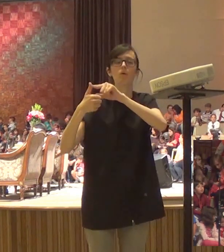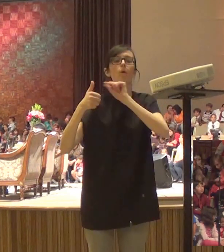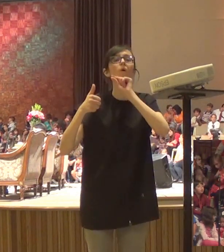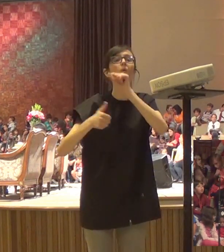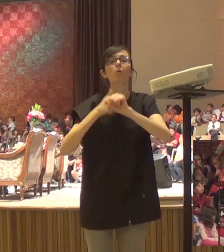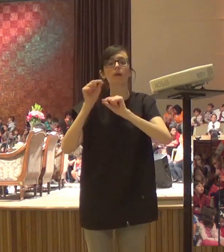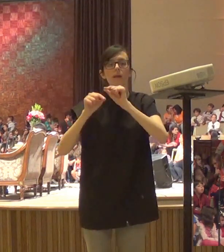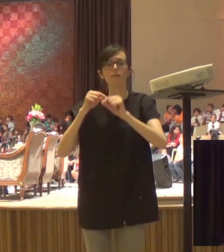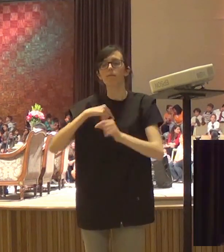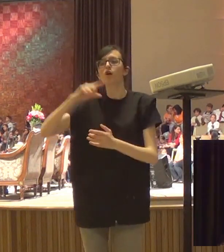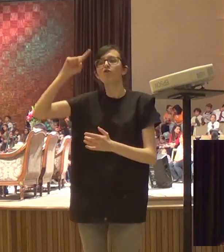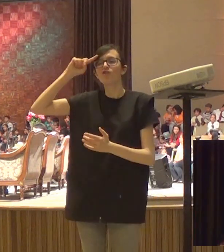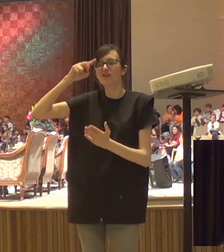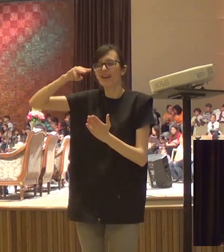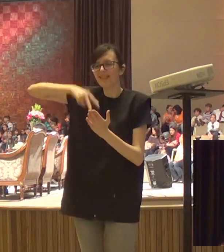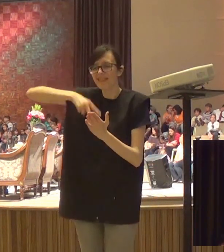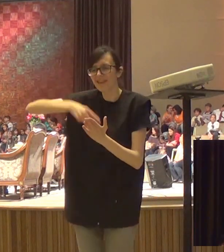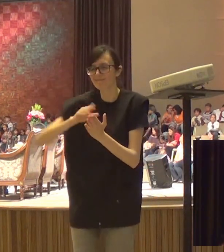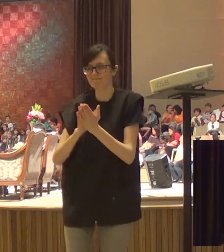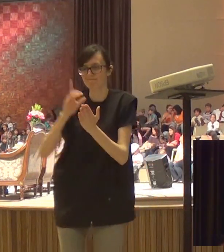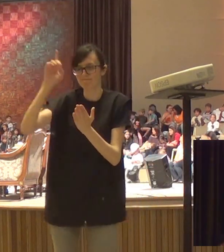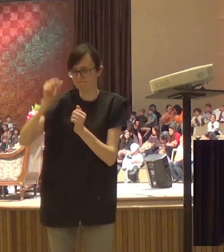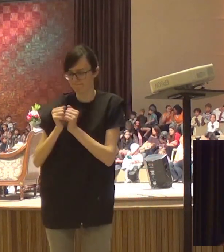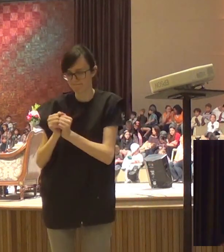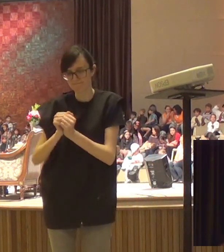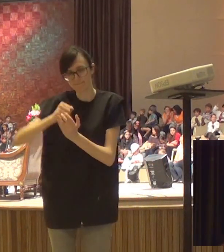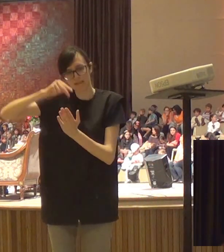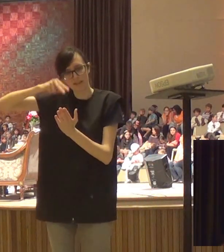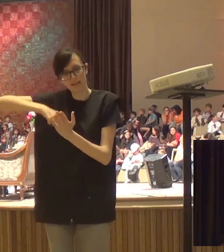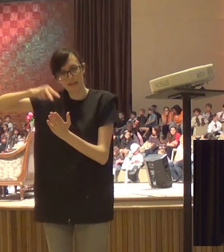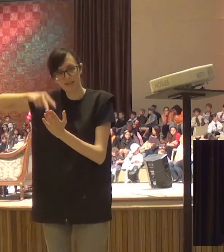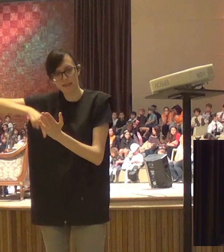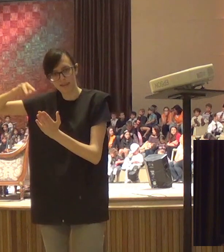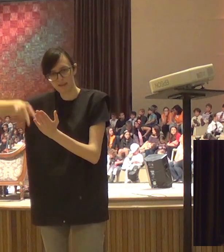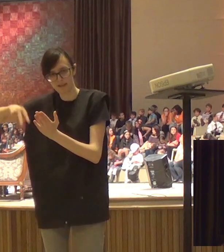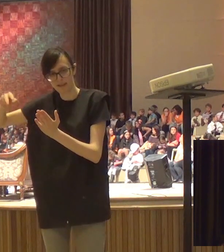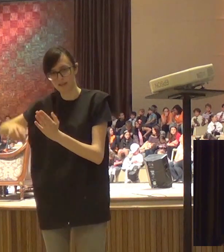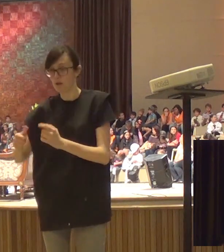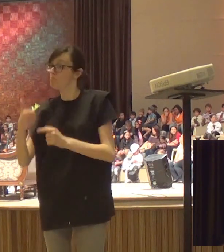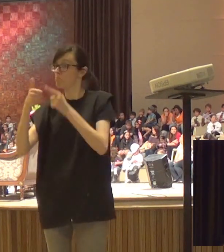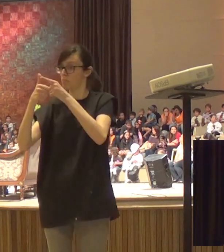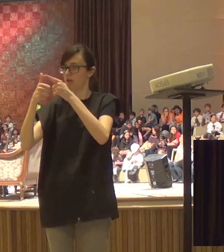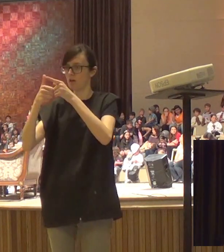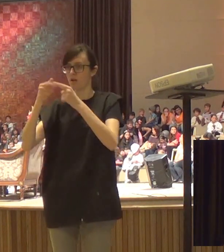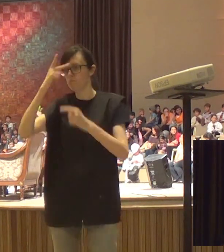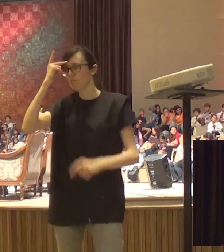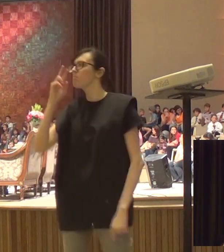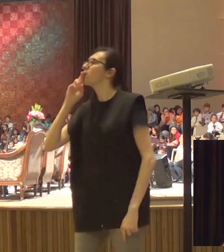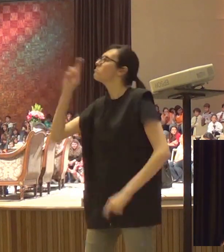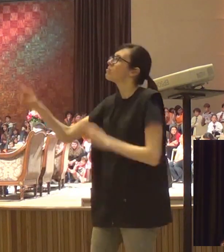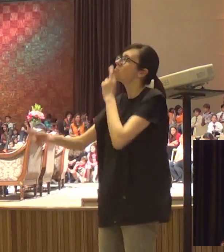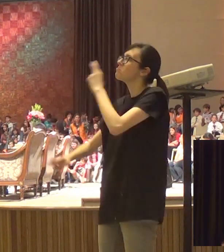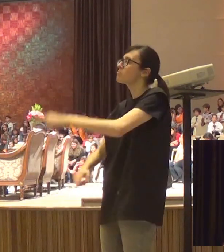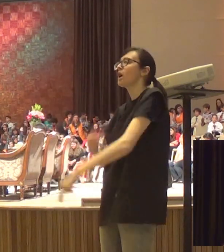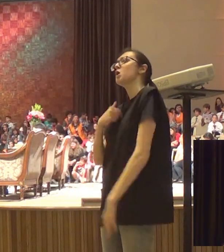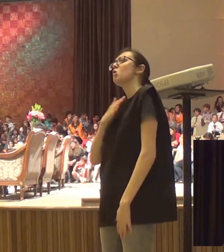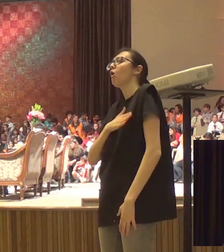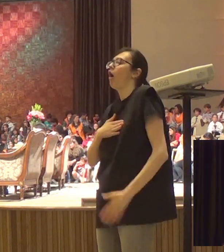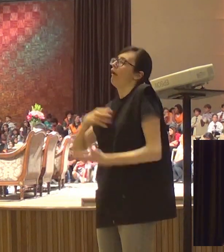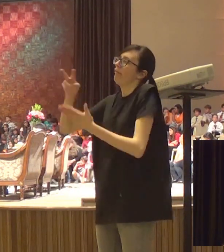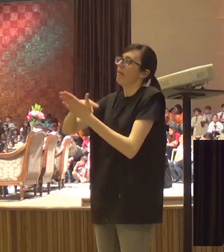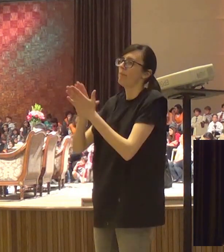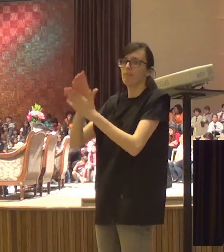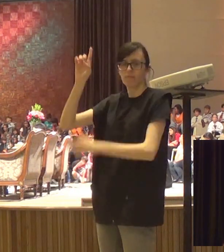um hábito devocional de oração e de leitura da palavra de Deus. Foi um primeiro elemento que impactou a vida desses adolescentes.